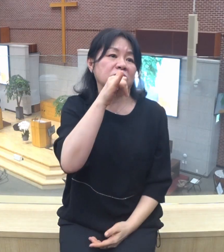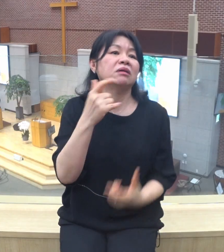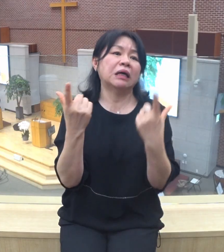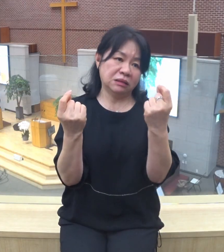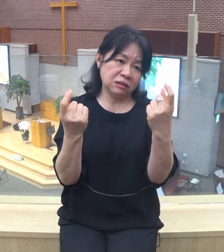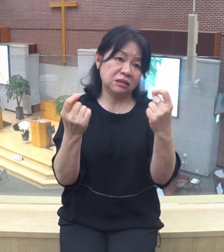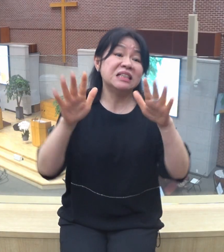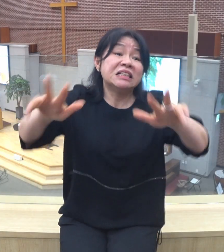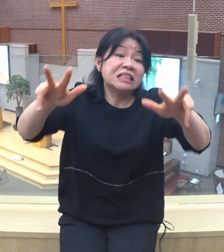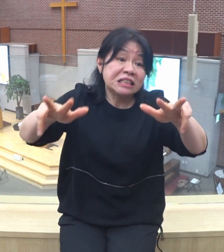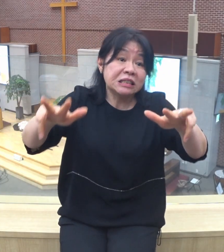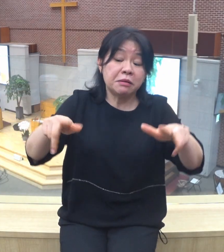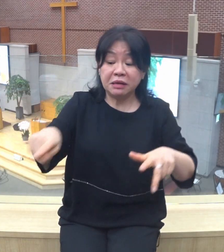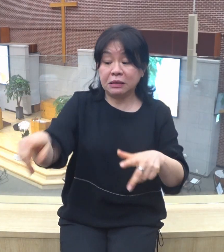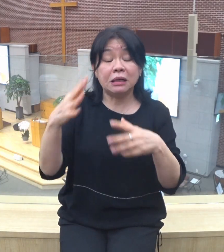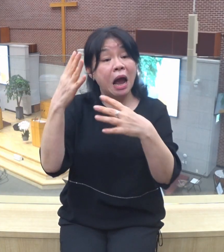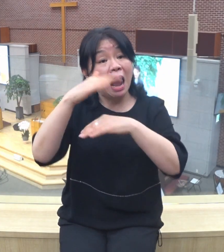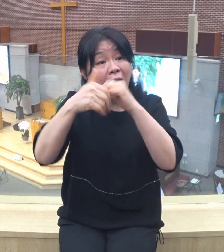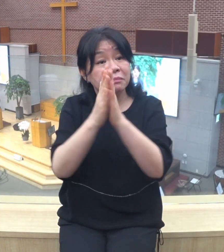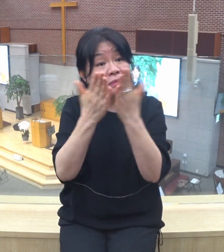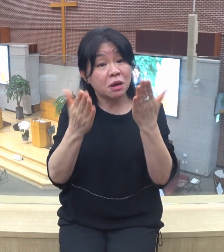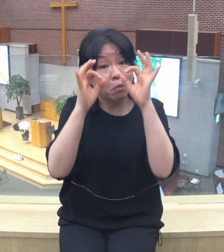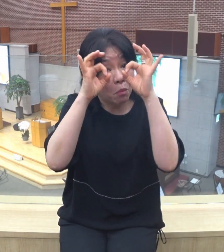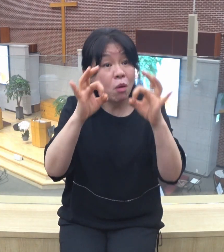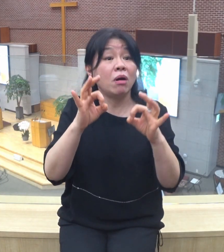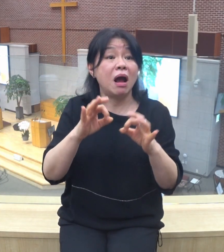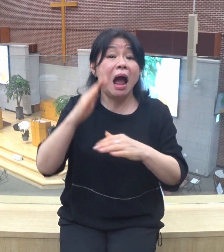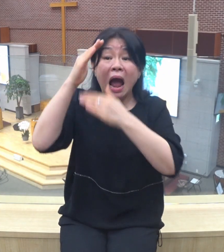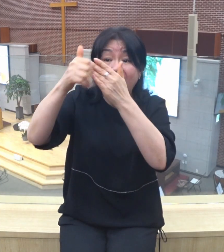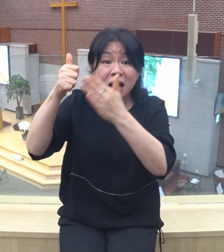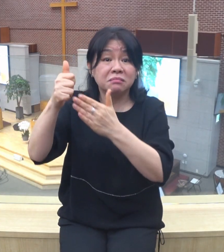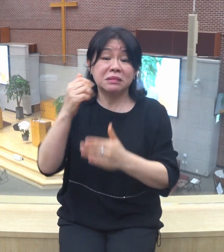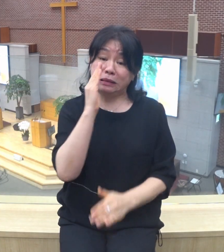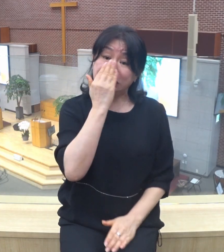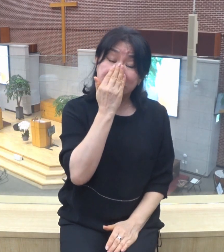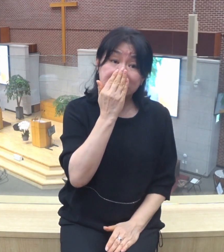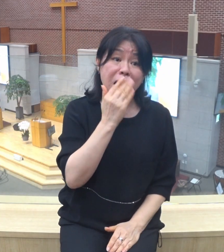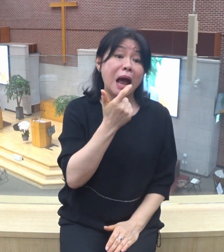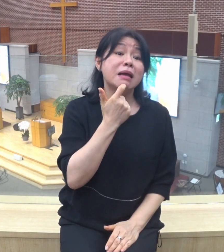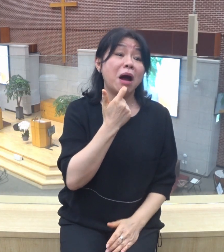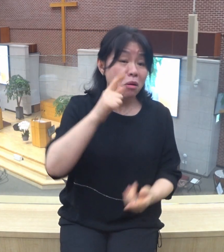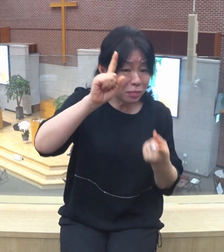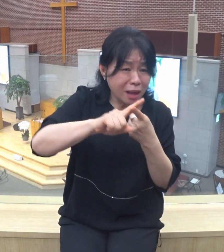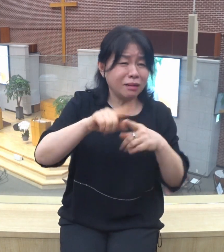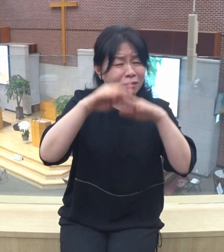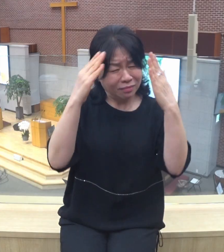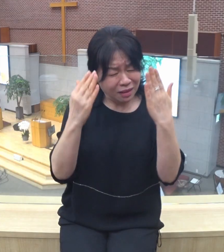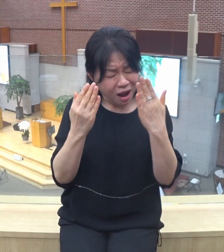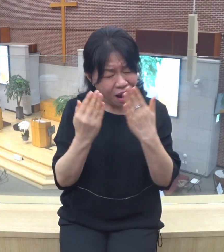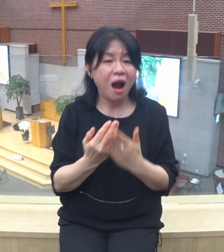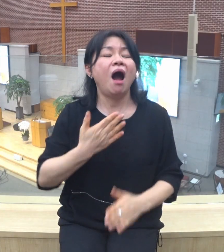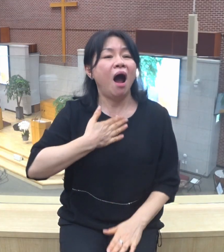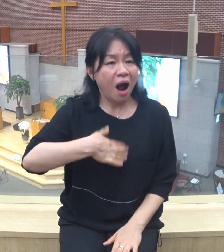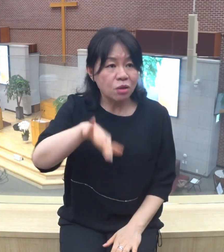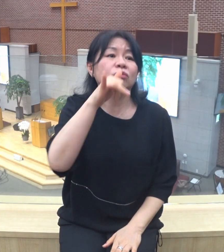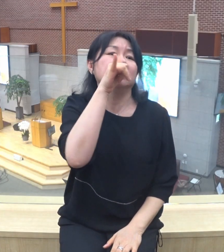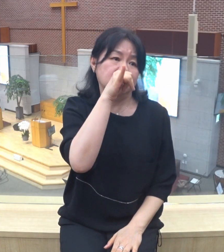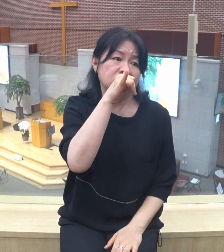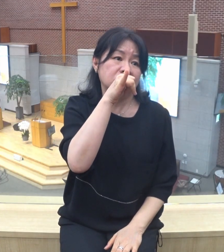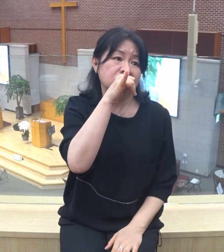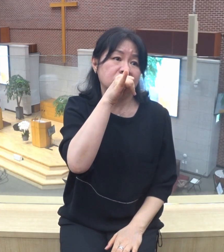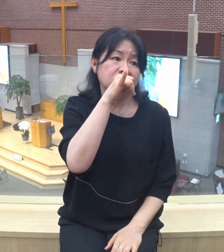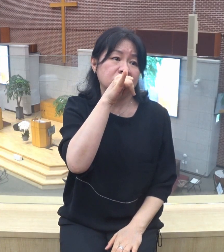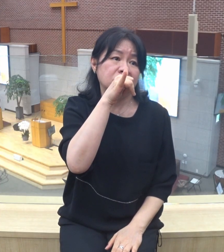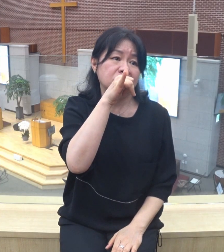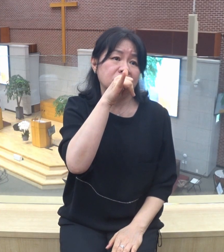하나님께서는 이스라엘을 만드신 분이기에 가장 잘 알고 계십니다. 하나님께서는 또 우리를 잘 알고 계십니다. 심지어